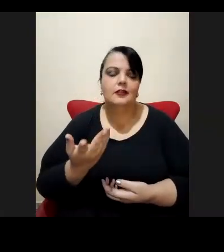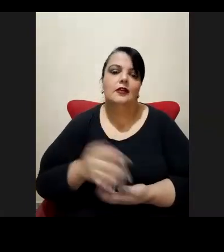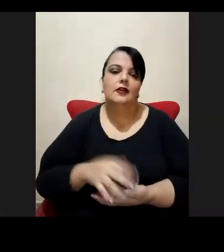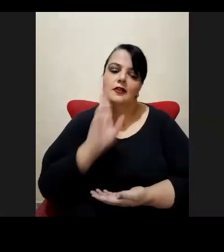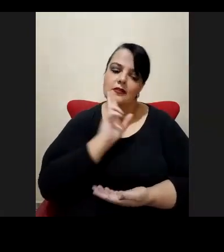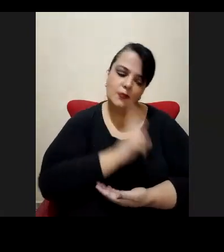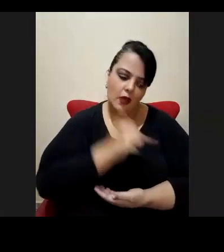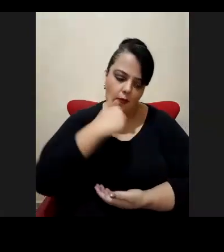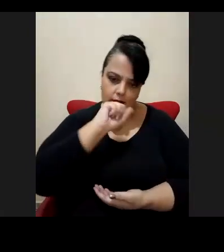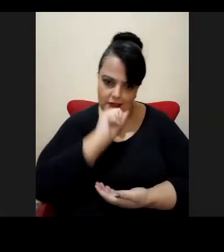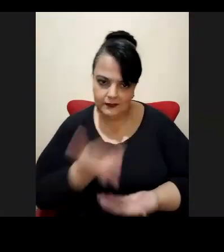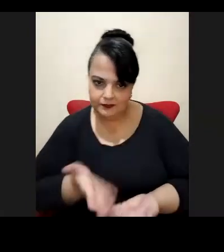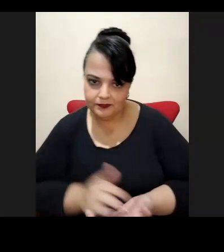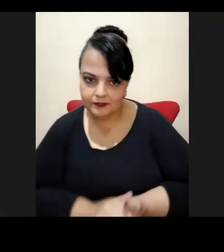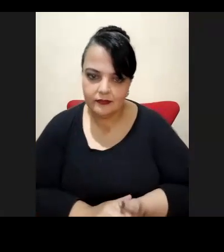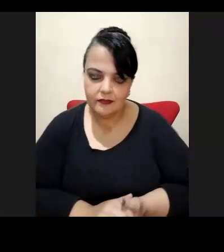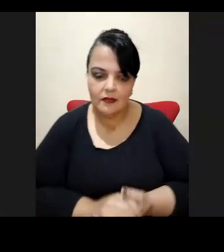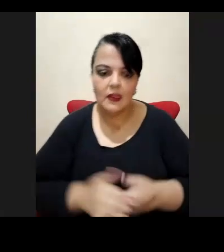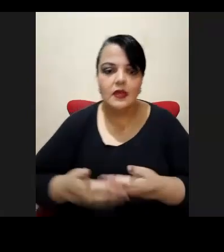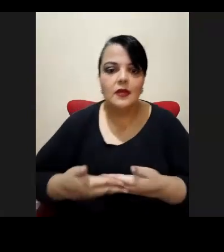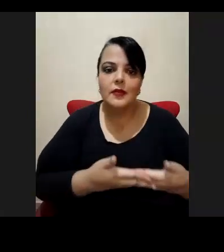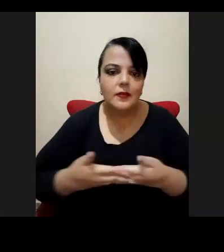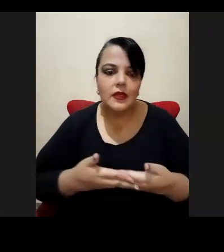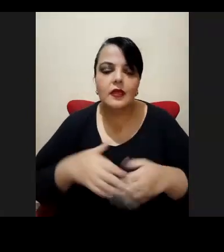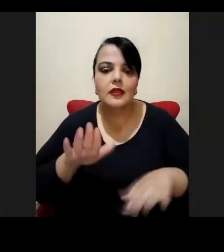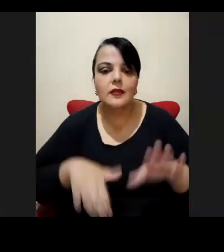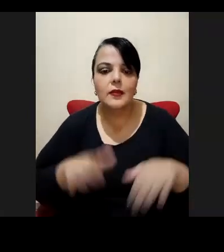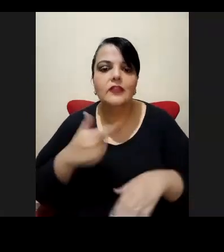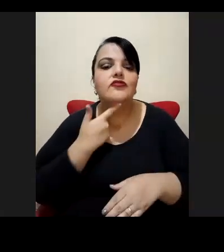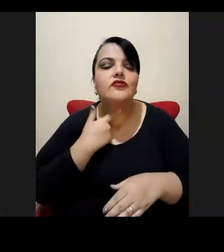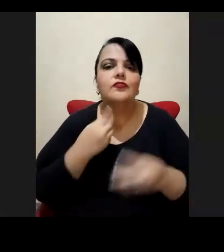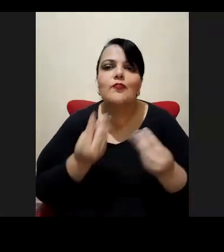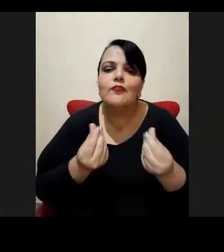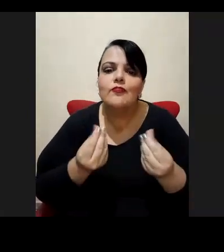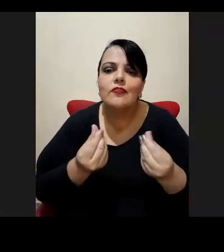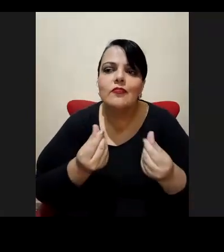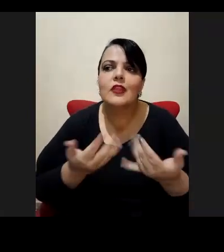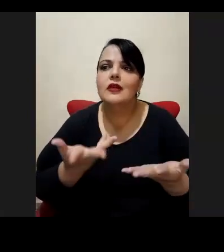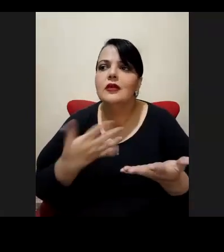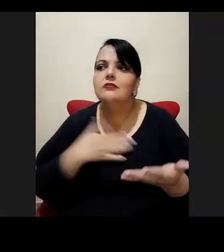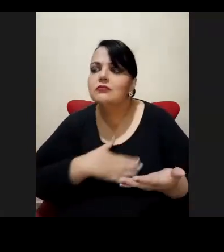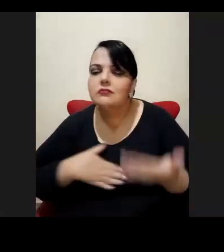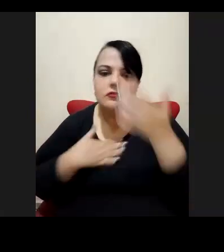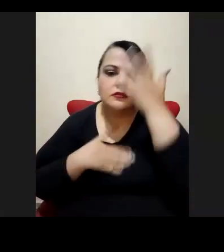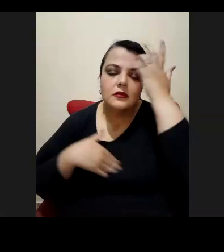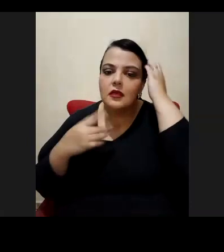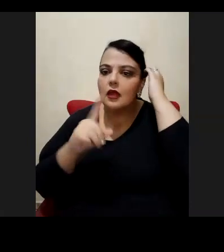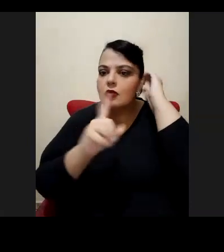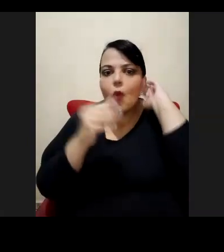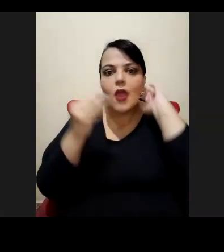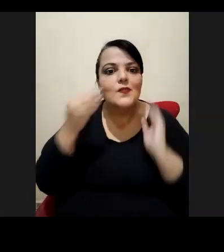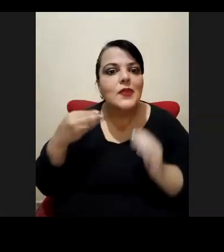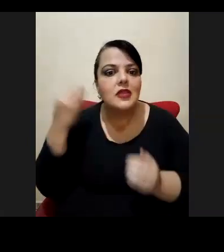ele deseja a obtenção do prazer, e ele não está preocupado com a experiência materna, por exemplo,